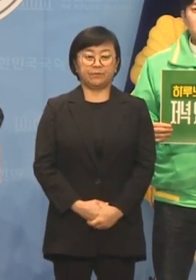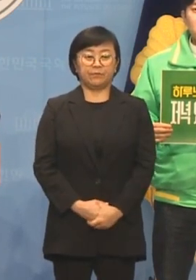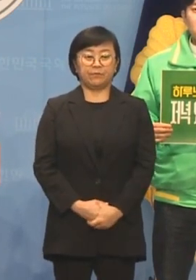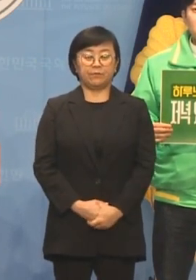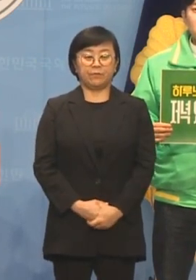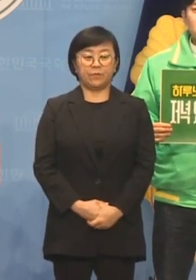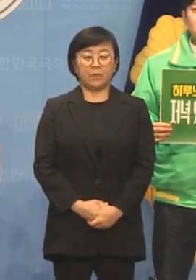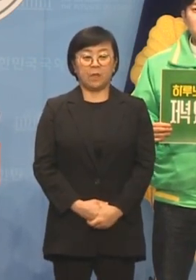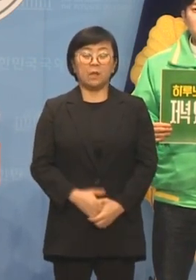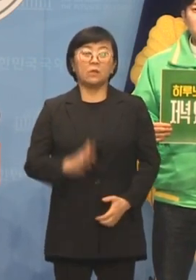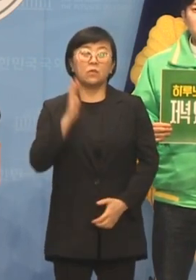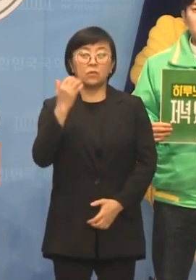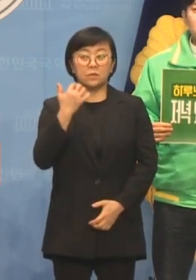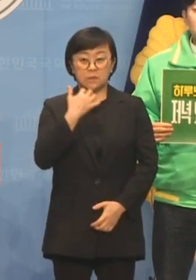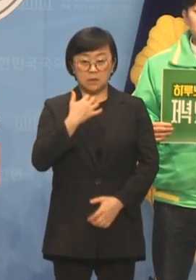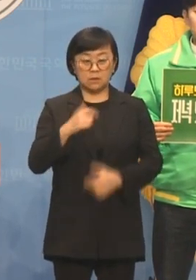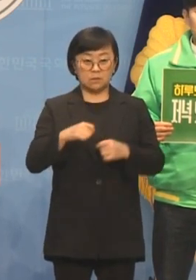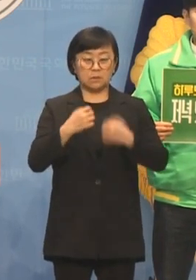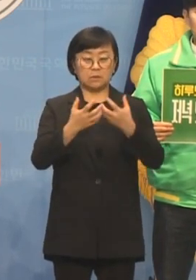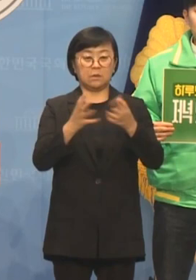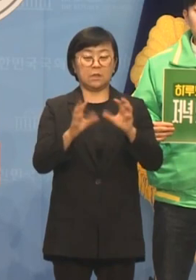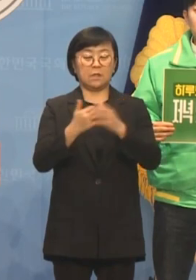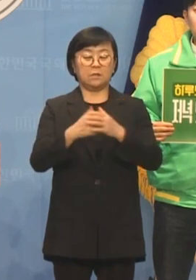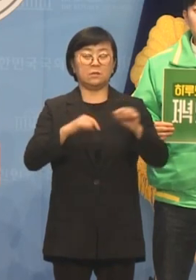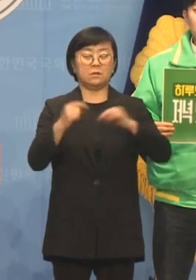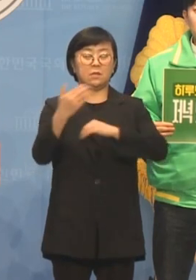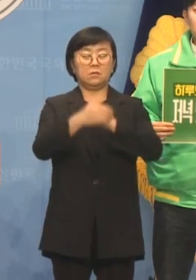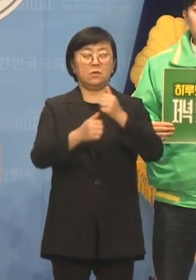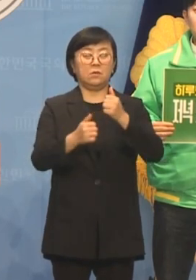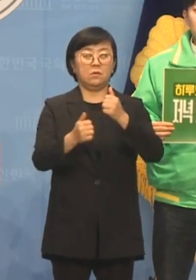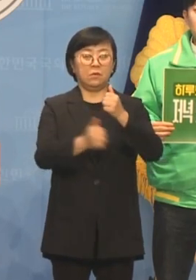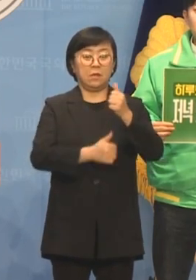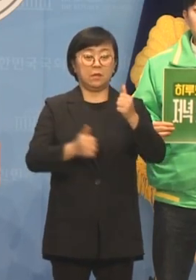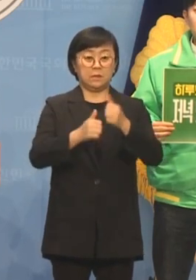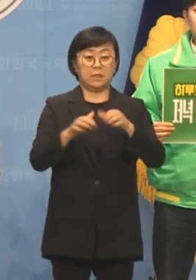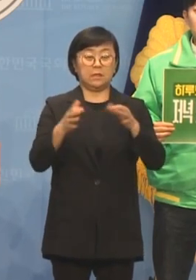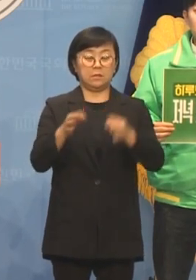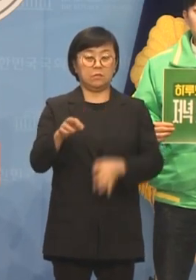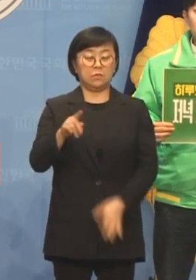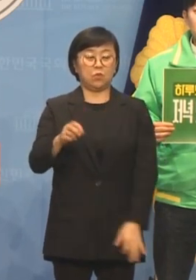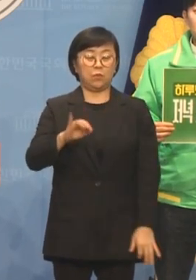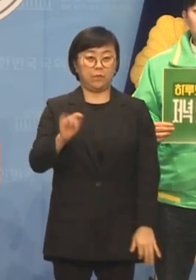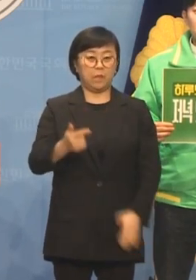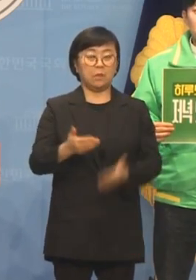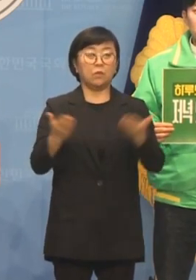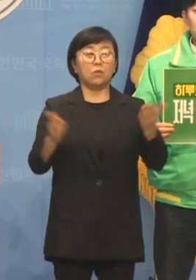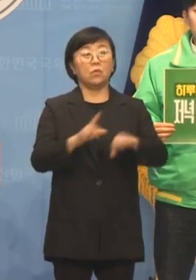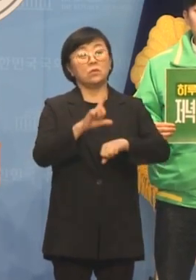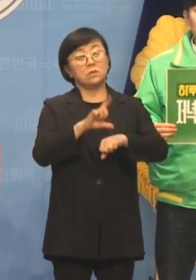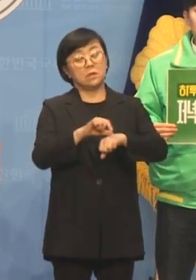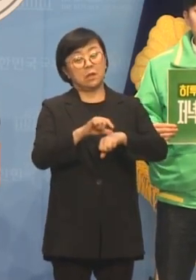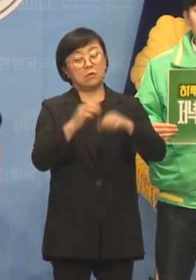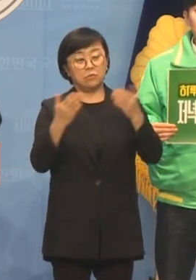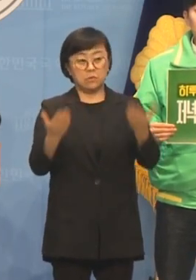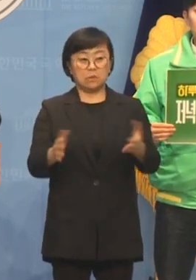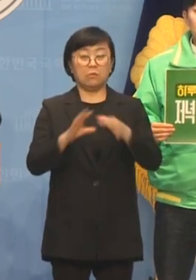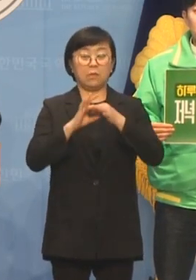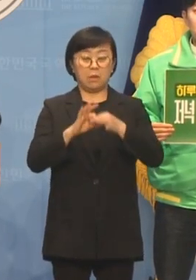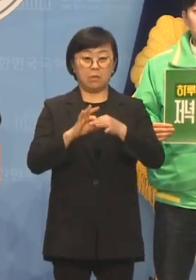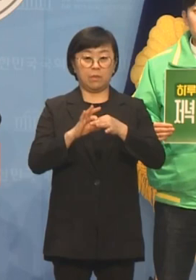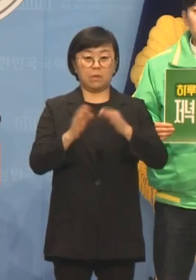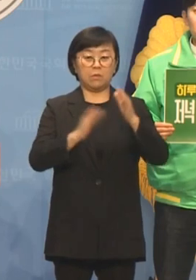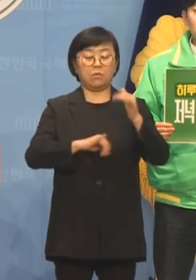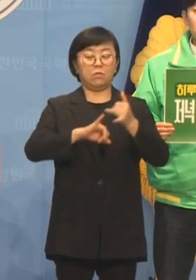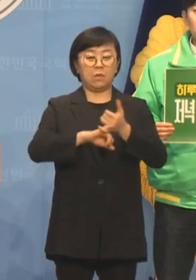네 녹색 정의당 정책의장 김종민 있니다 오늘 녹색 정의당의 노동 시간 휴식 관련한